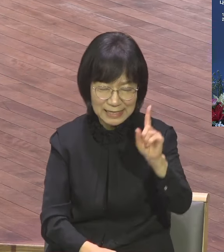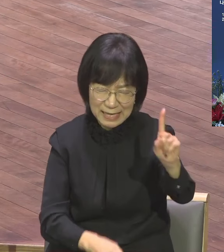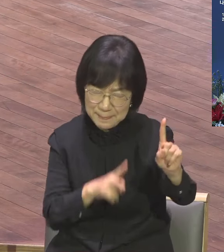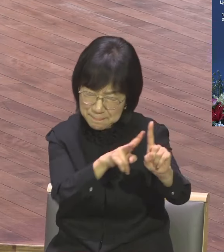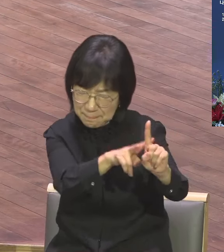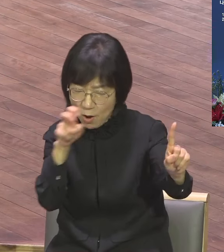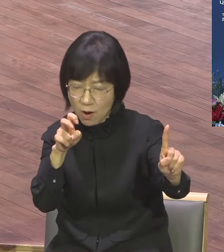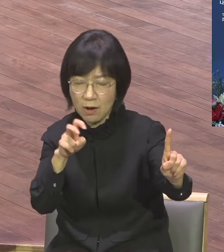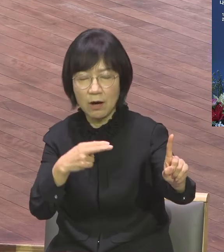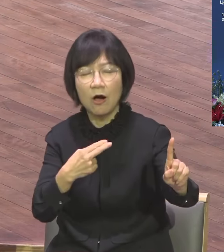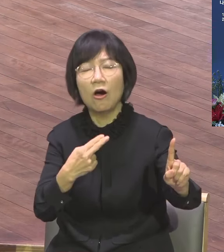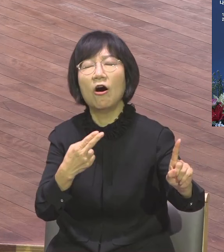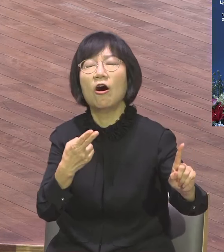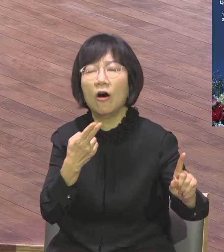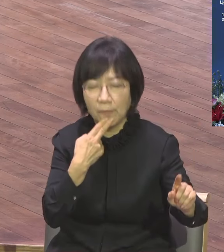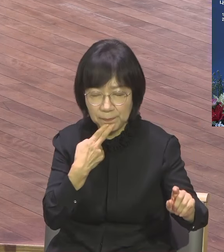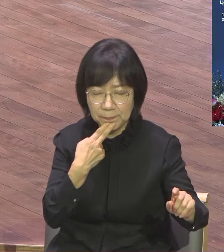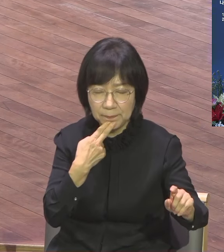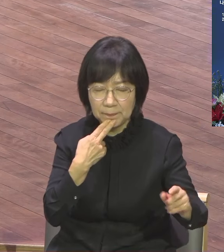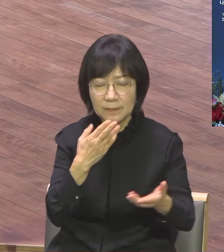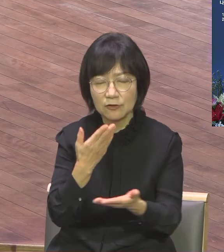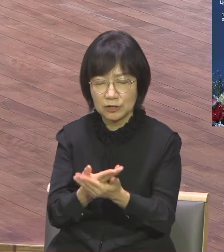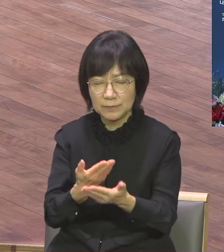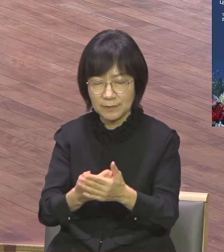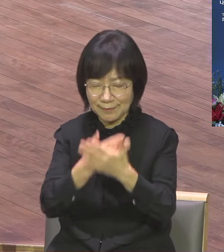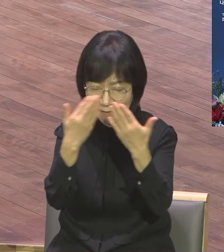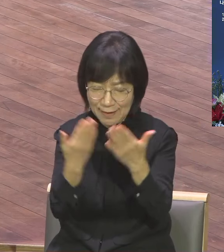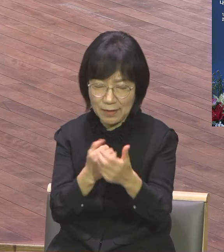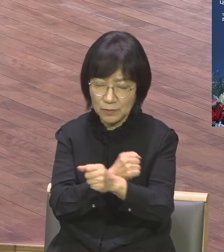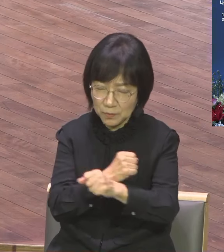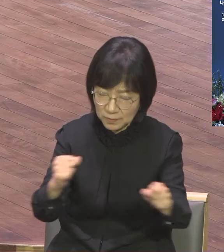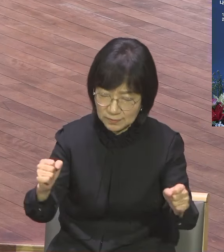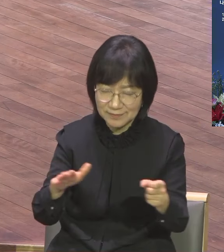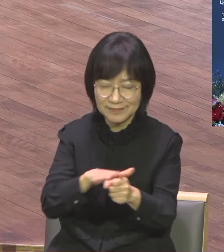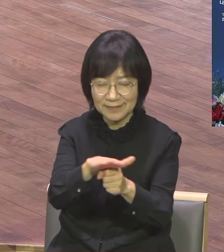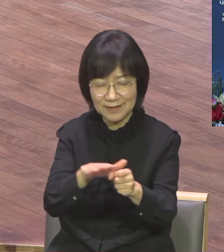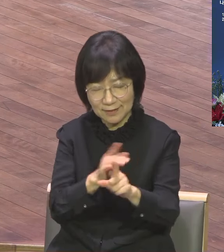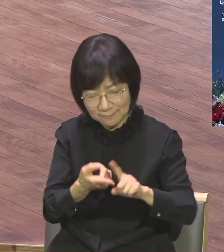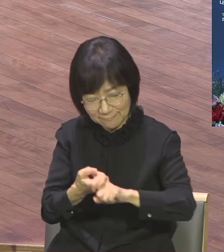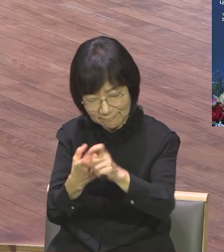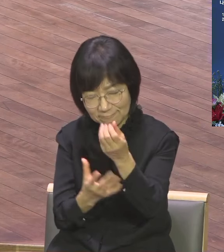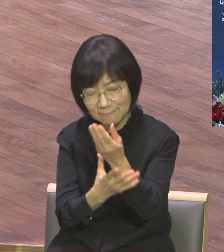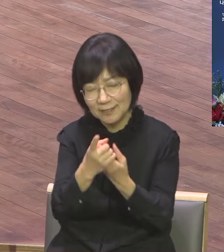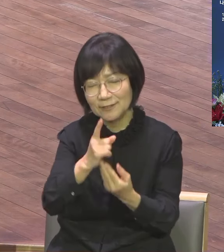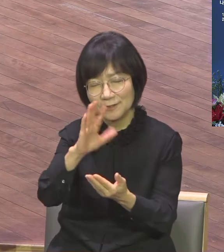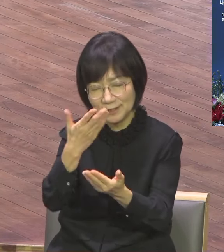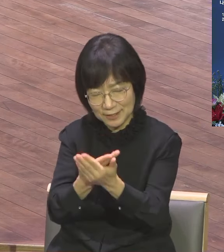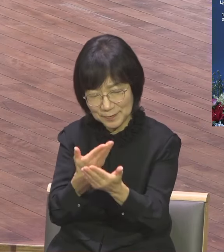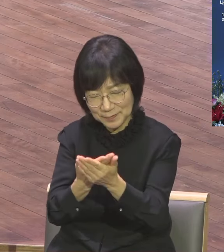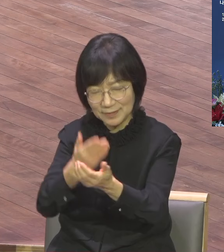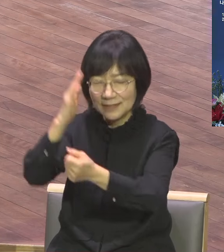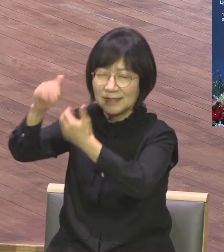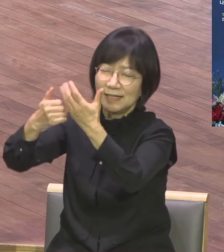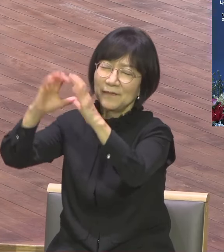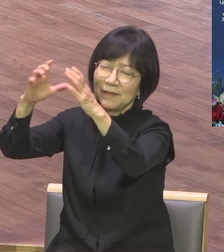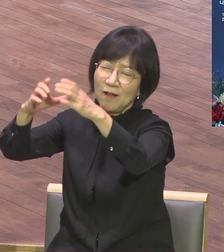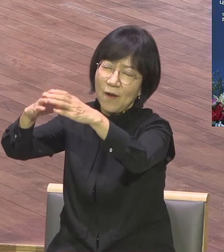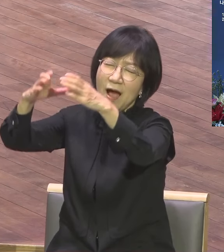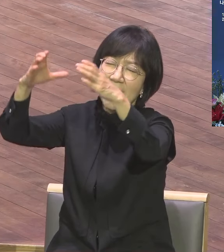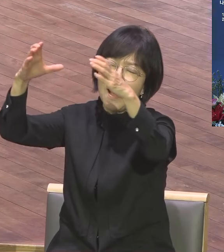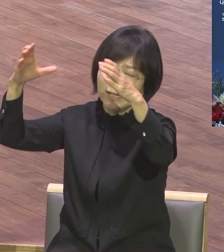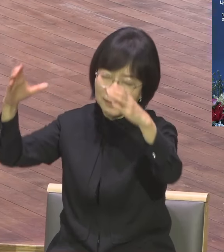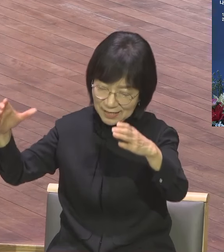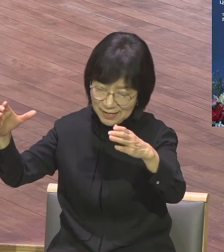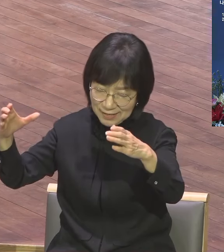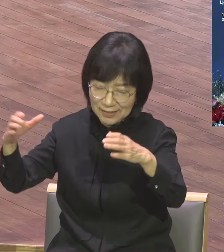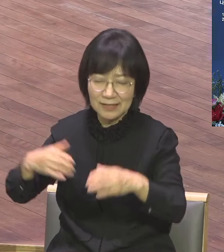지구촌에 없을 만큼 용서하고 사랑하고 이해하고 원리시 되어서 하나님 나라 확장하는데 쓰임 받는 성탄의